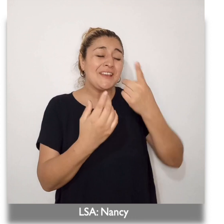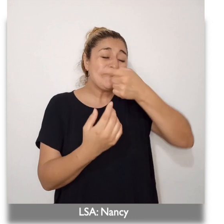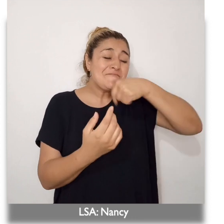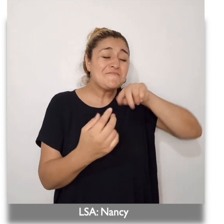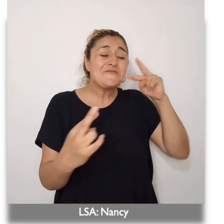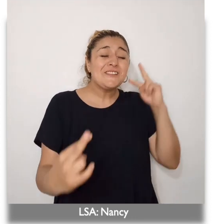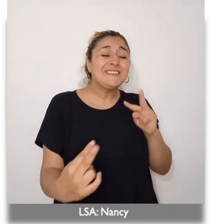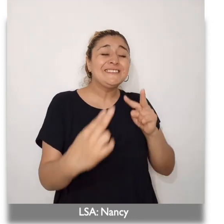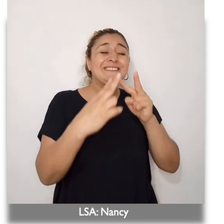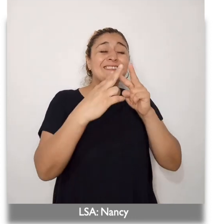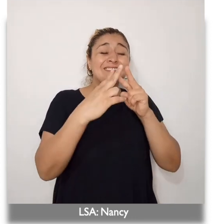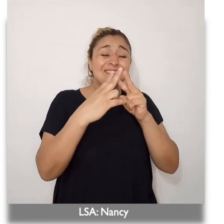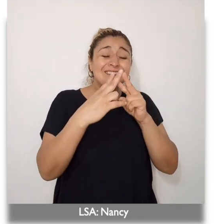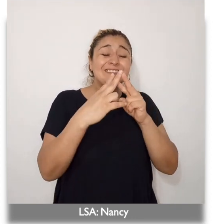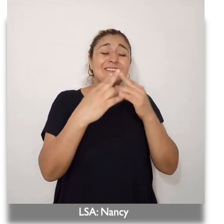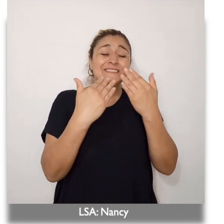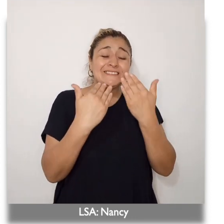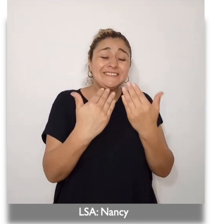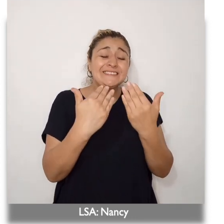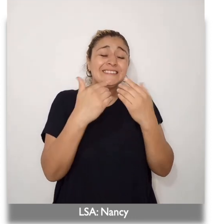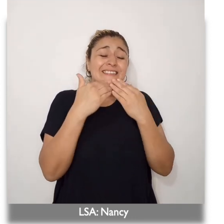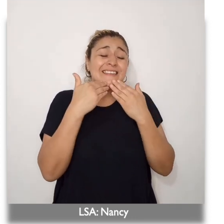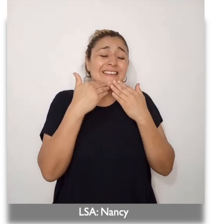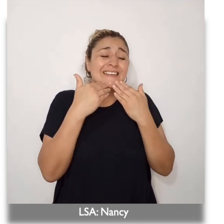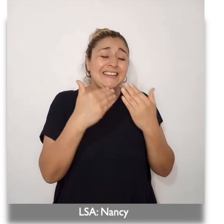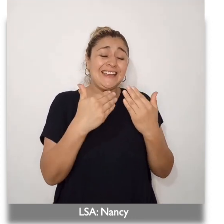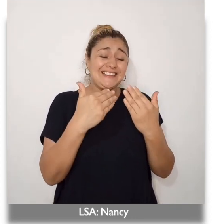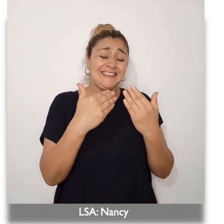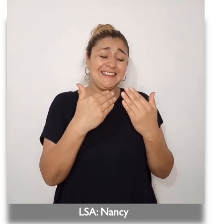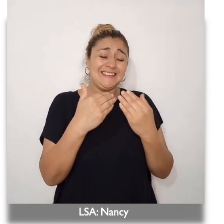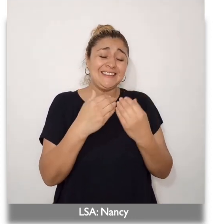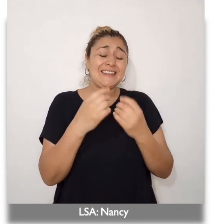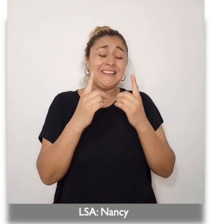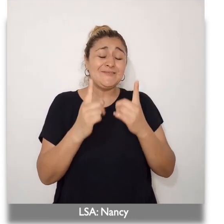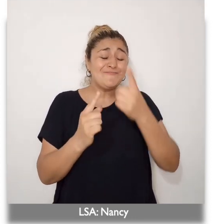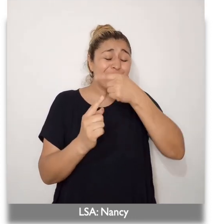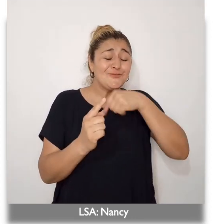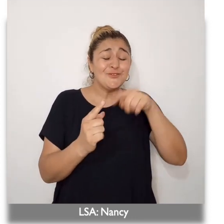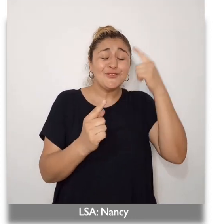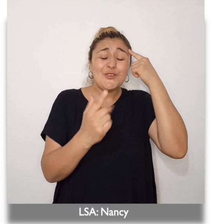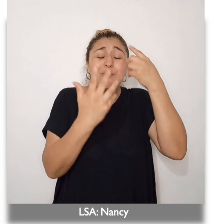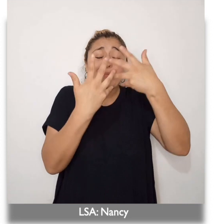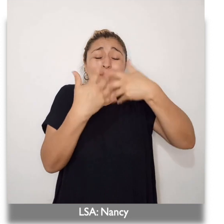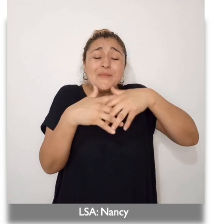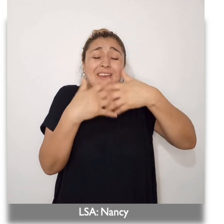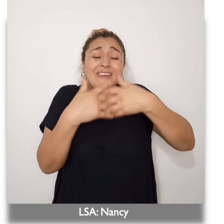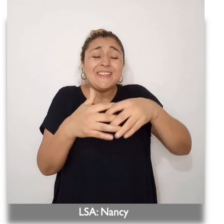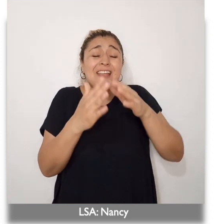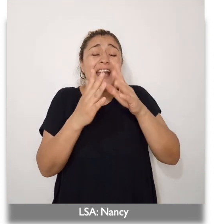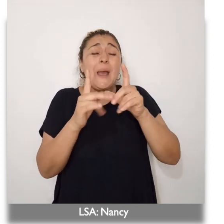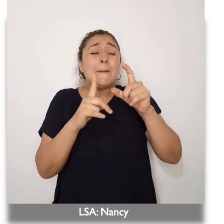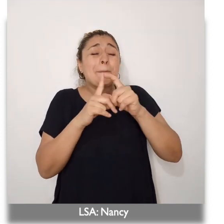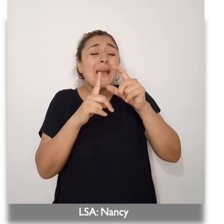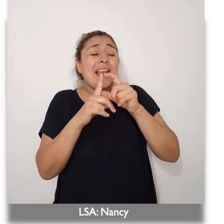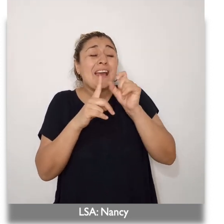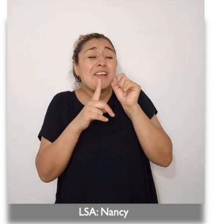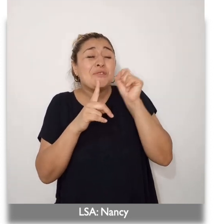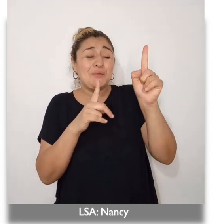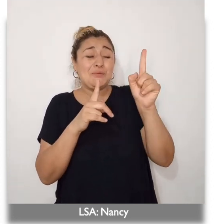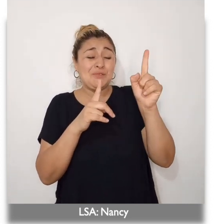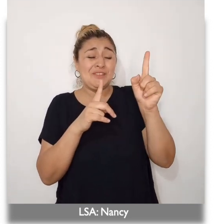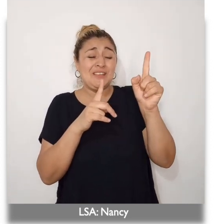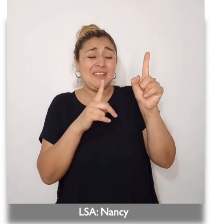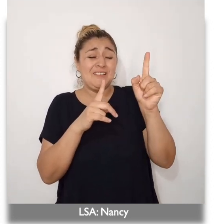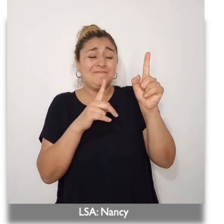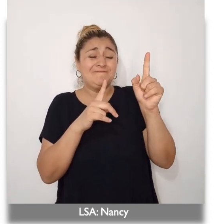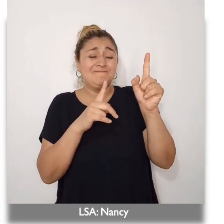allons méditer sur ta parole. En donde vamos a meditar en tu palabra. Donne-nous la sagesse pour la